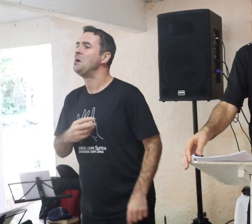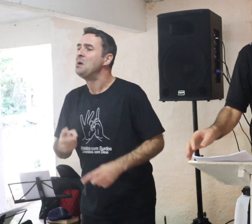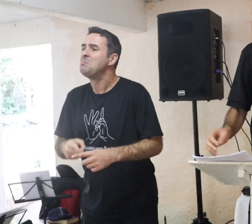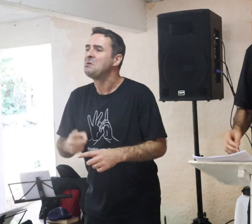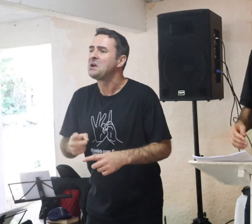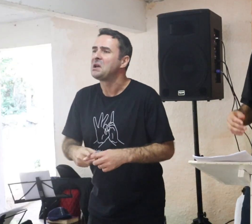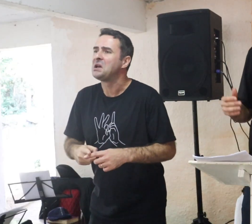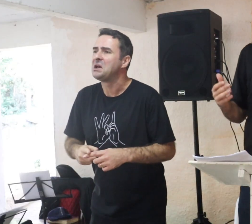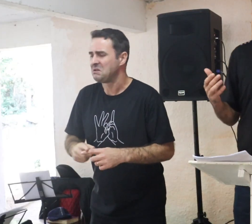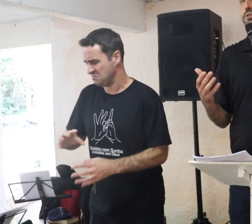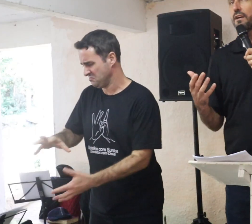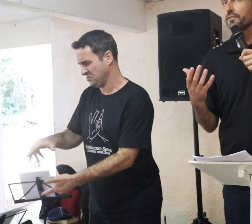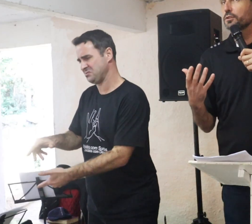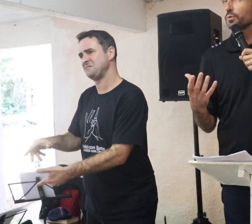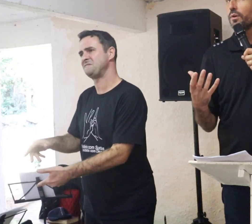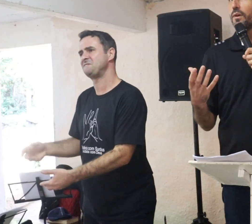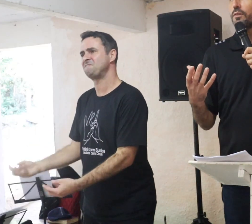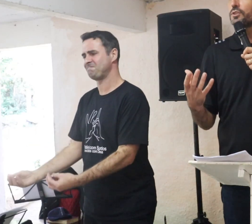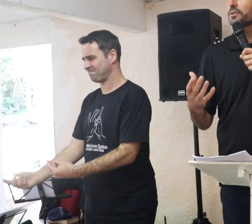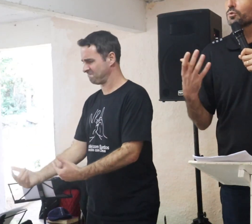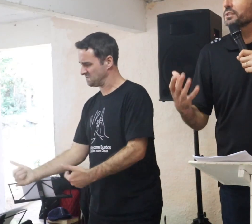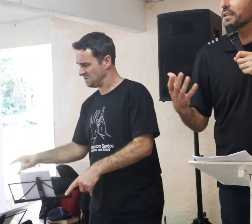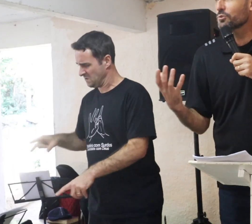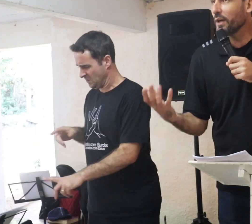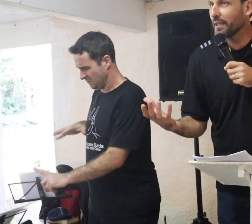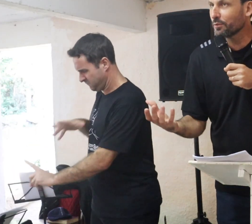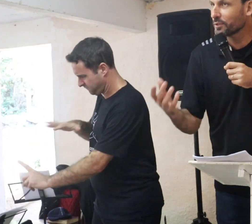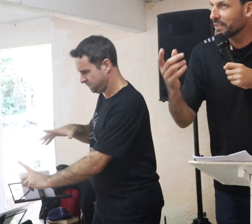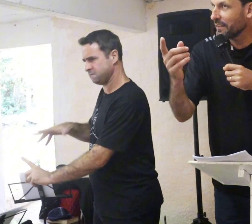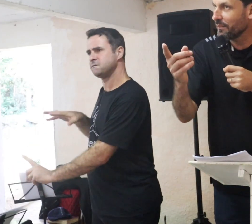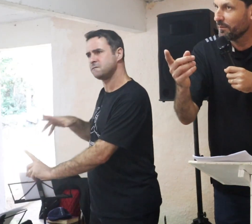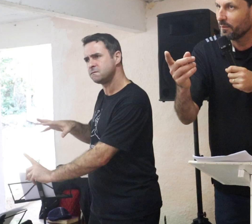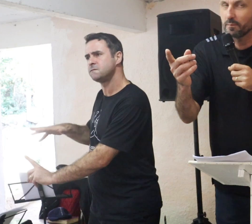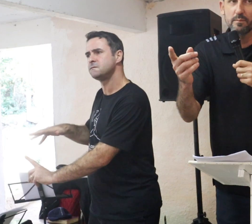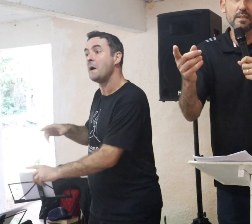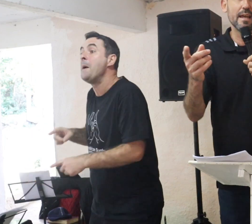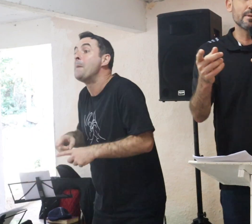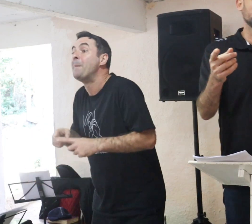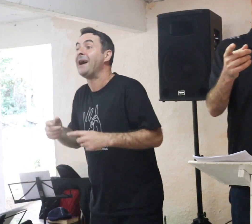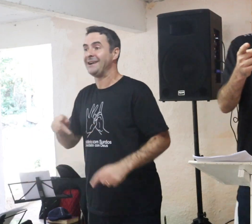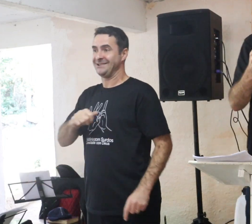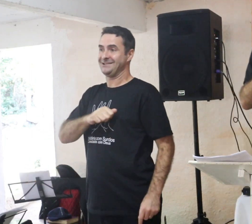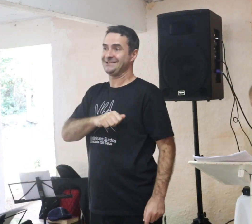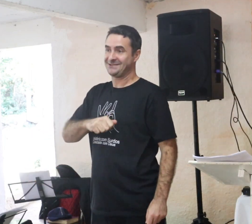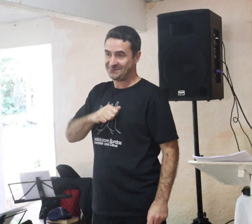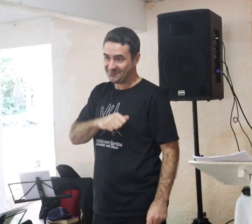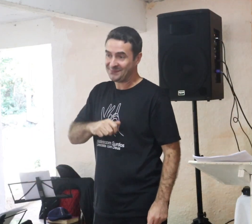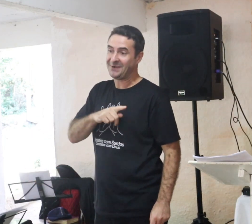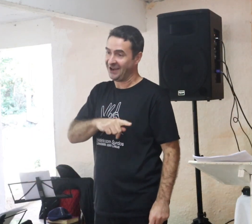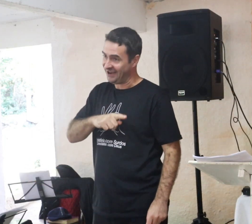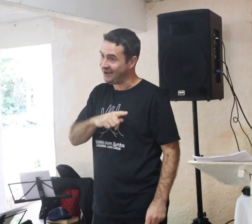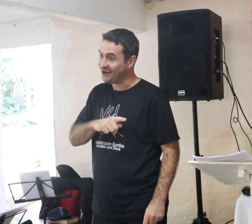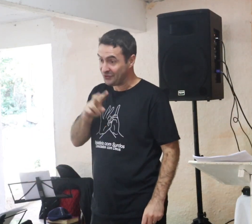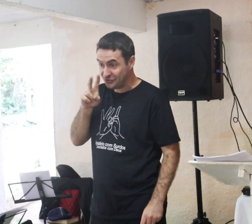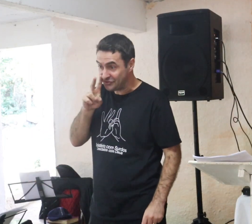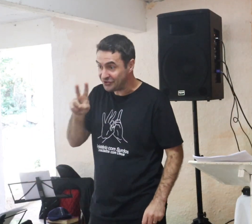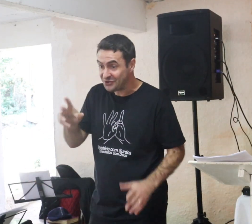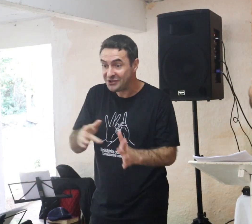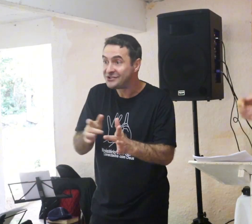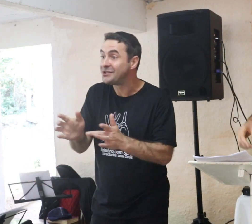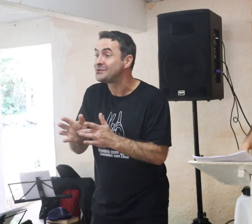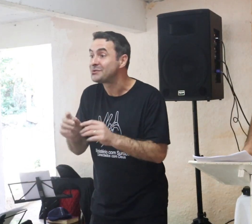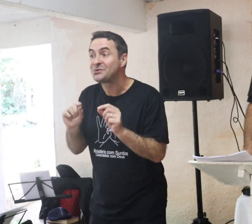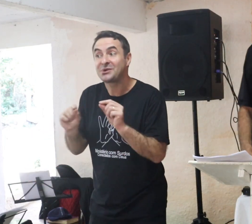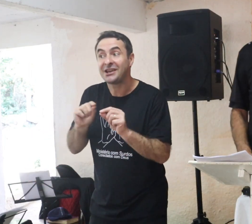Mas o apóstolo Paulo tinha visto Jesus ressurreto. Você Se lembra disso? Ele viu